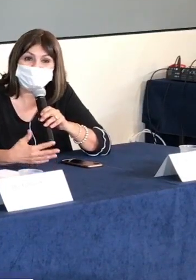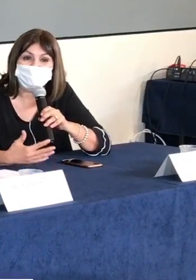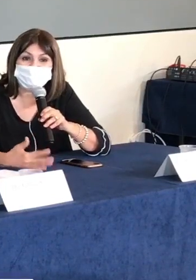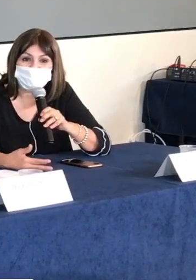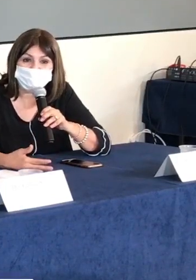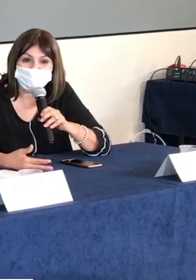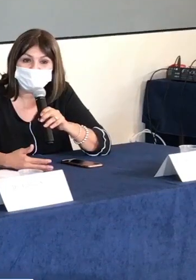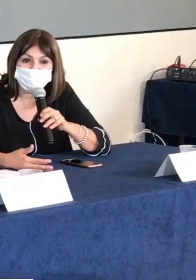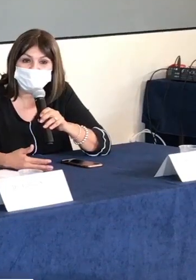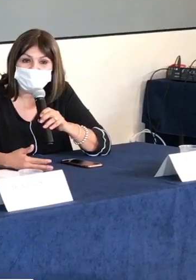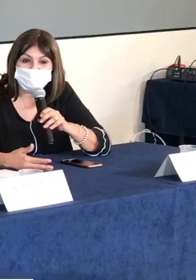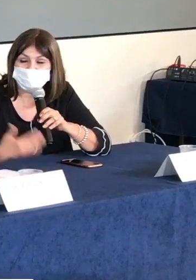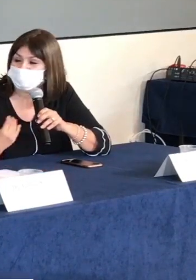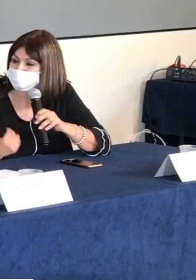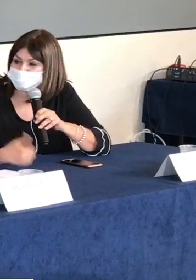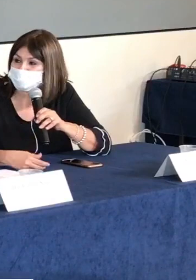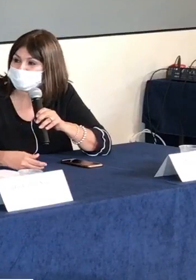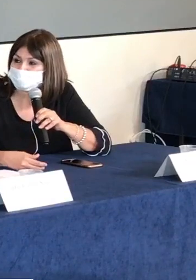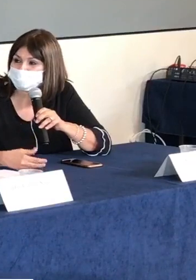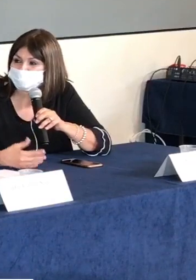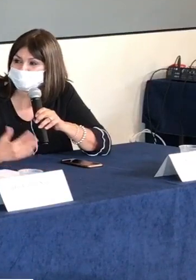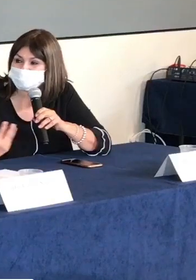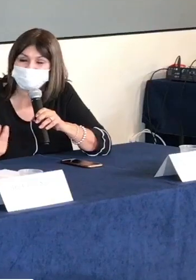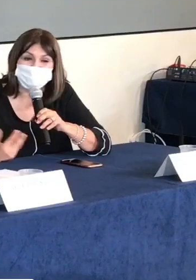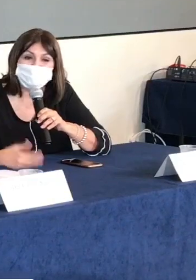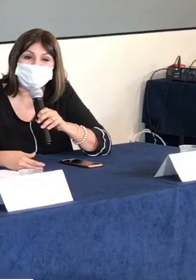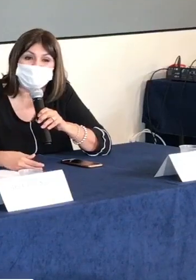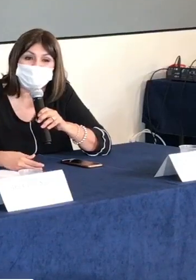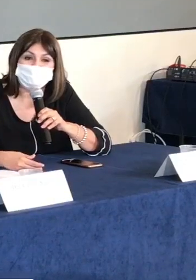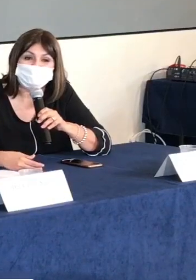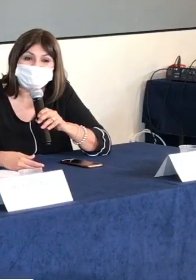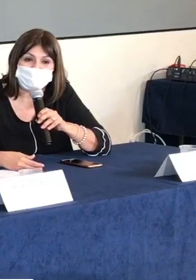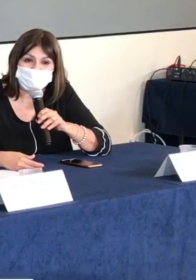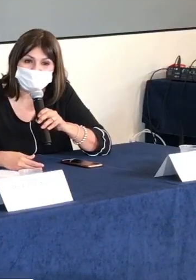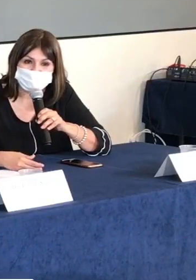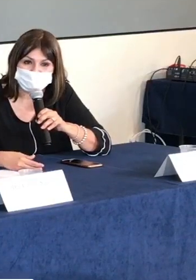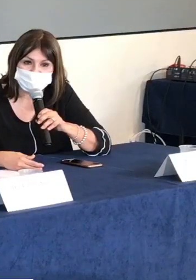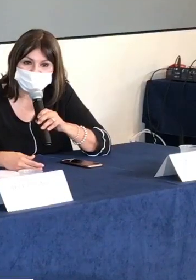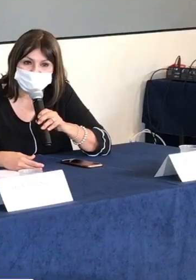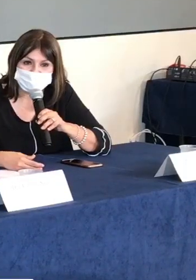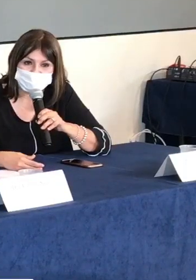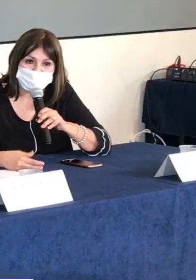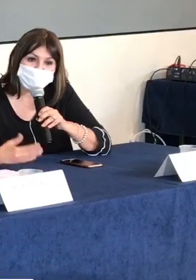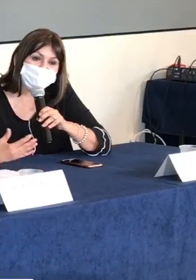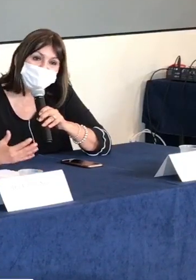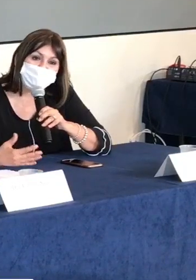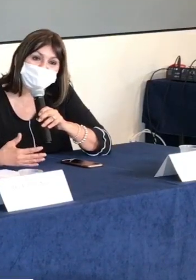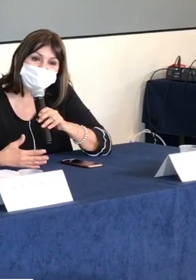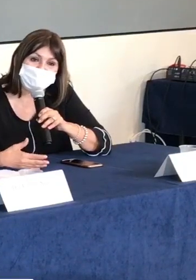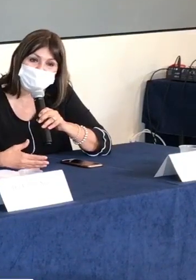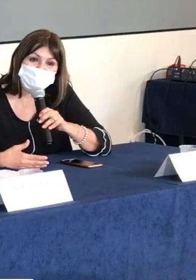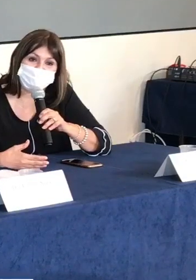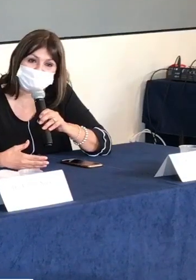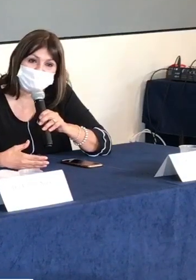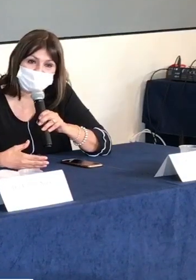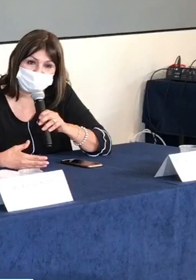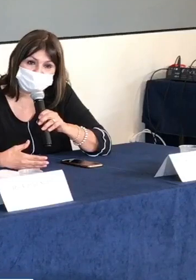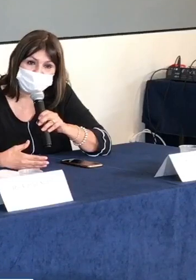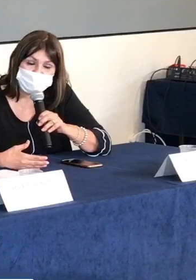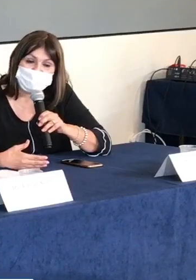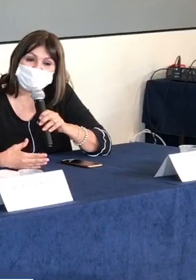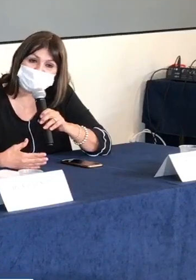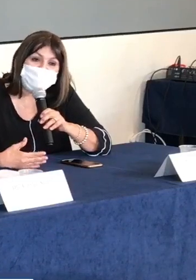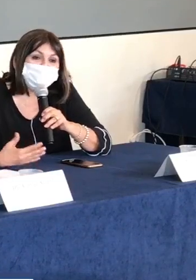desarrollar vacunas en 2 años, cuando nuestros antepasados tuvieron que esperar siglos para contener este tipo de